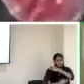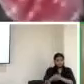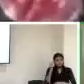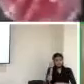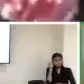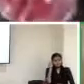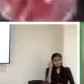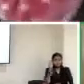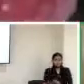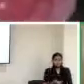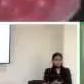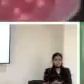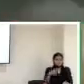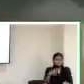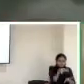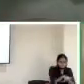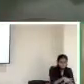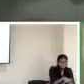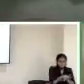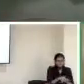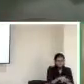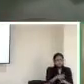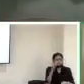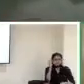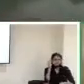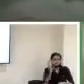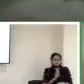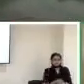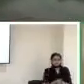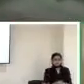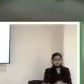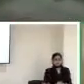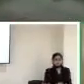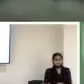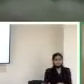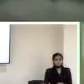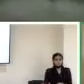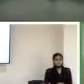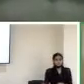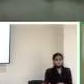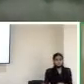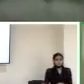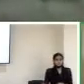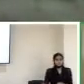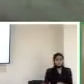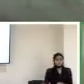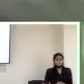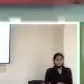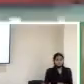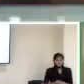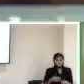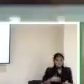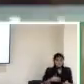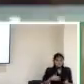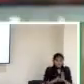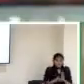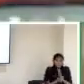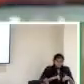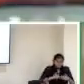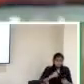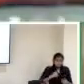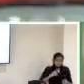के प्रति समावेशी दृष्टिकोण का प्रोत्साहन है और साथ ही उनके कौशल और क्षमताओं के बारे में